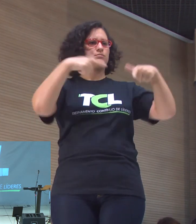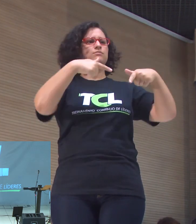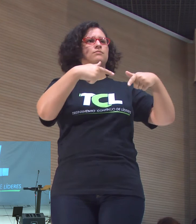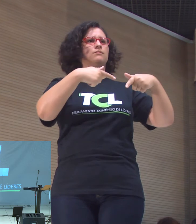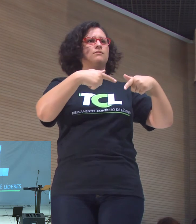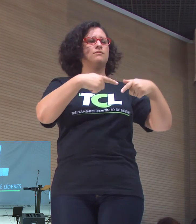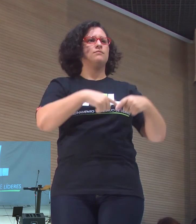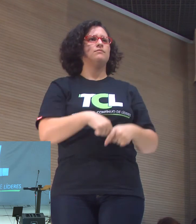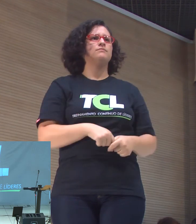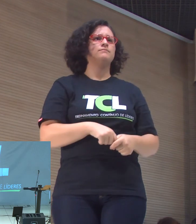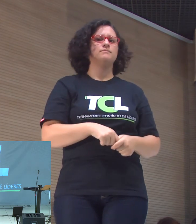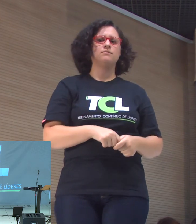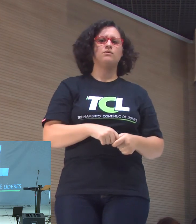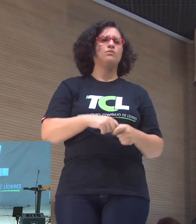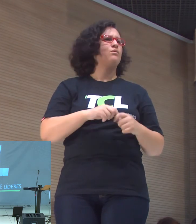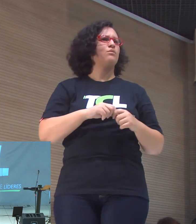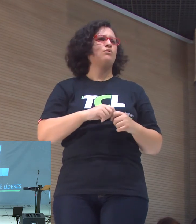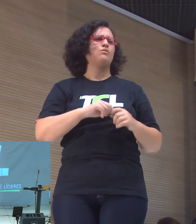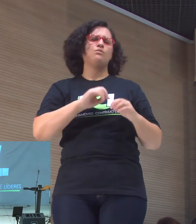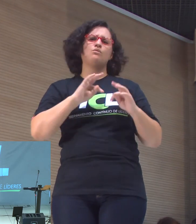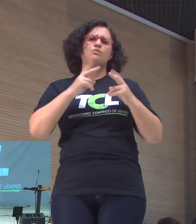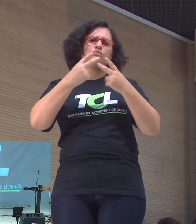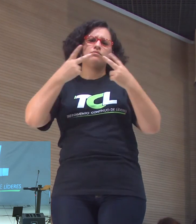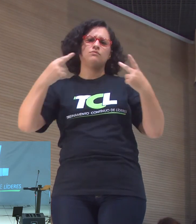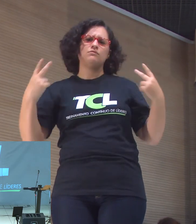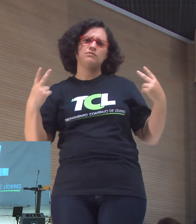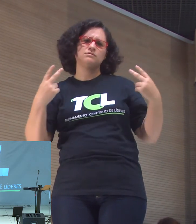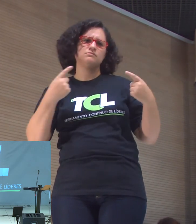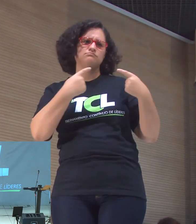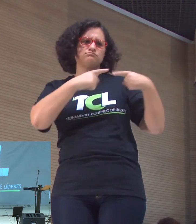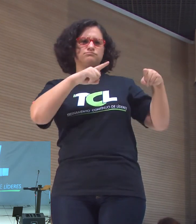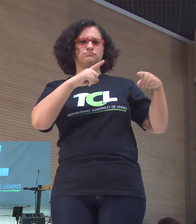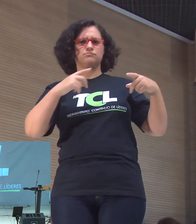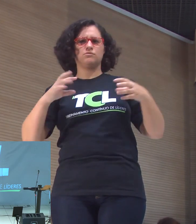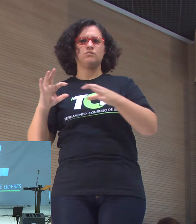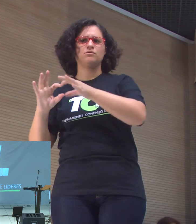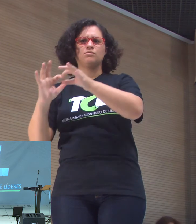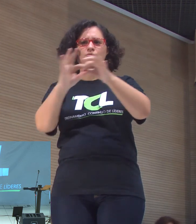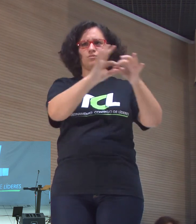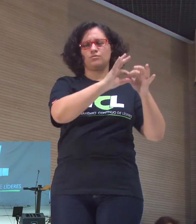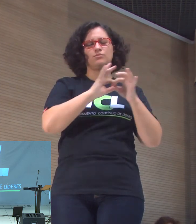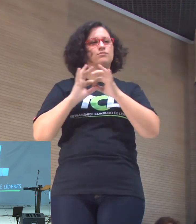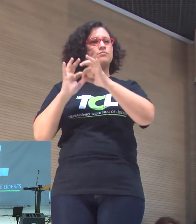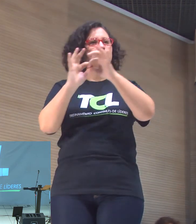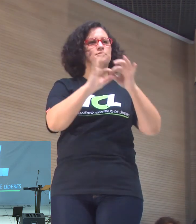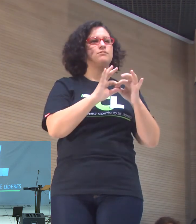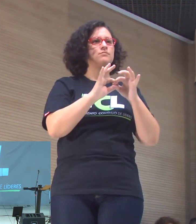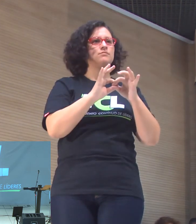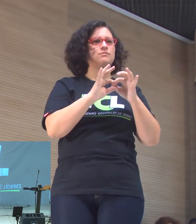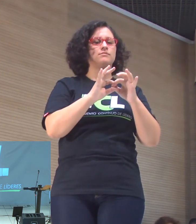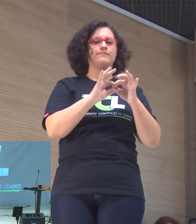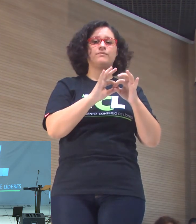combate todas as coisas que conspiram contra a união, contra a unidade.